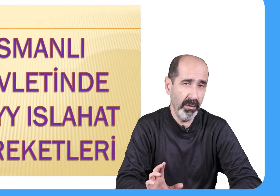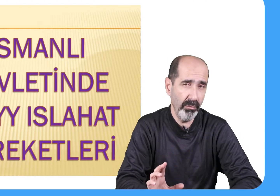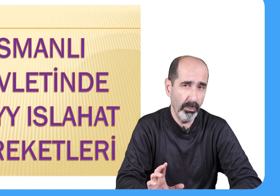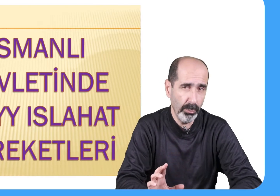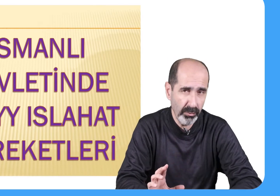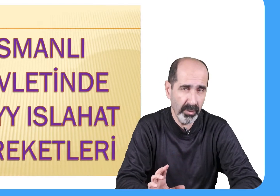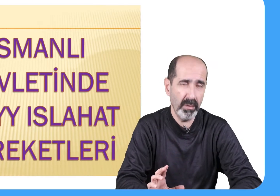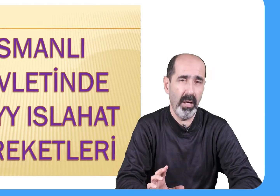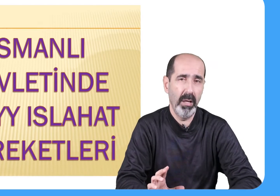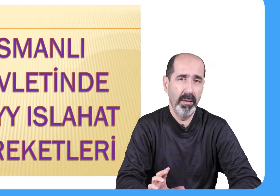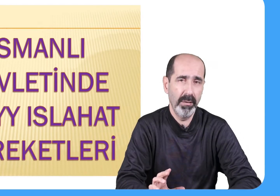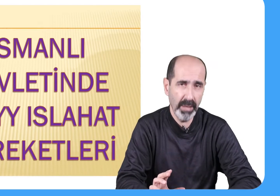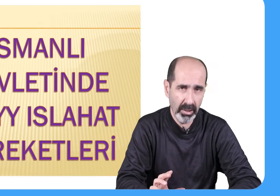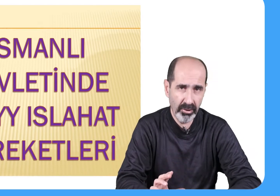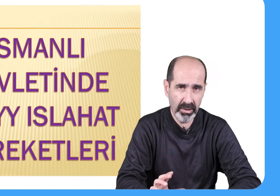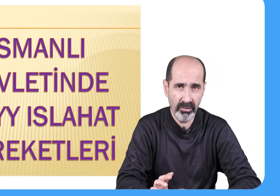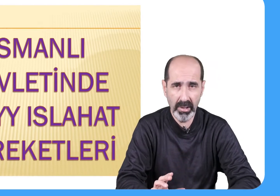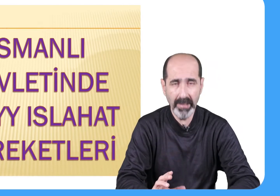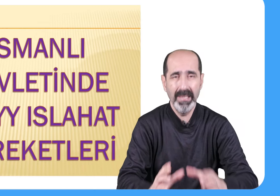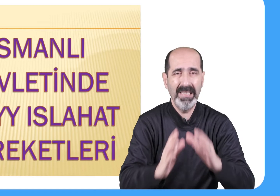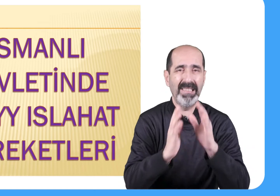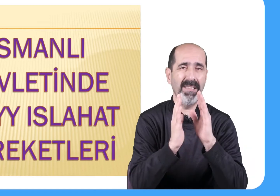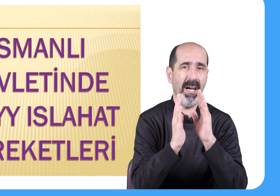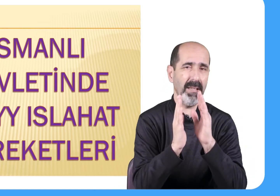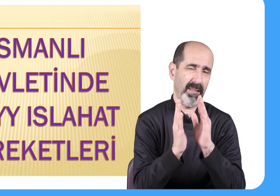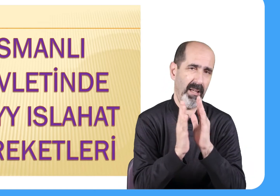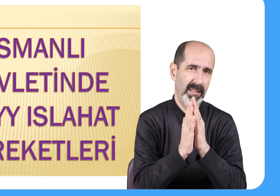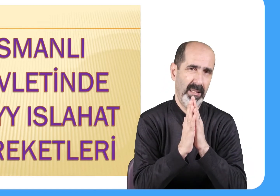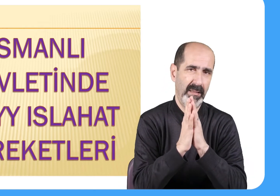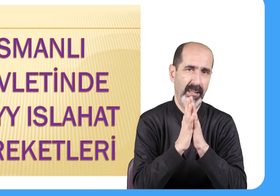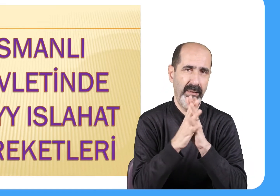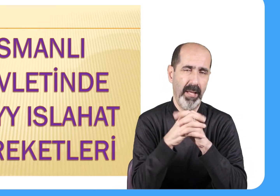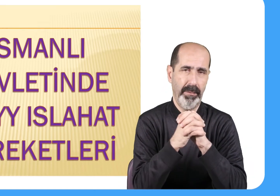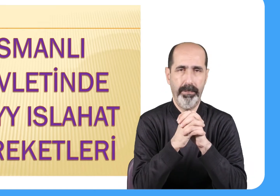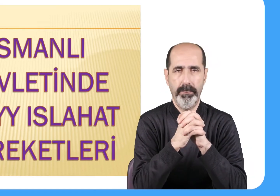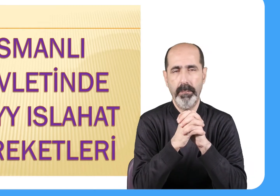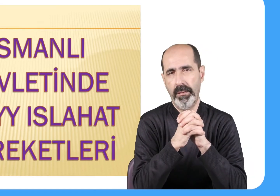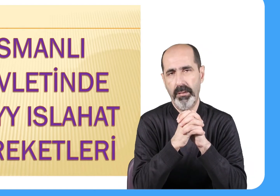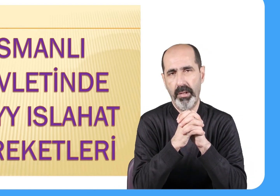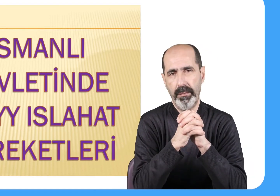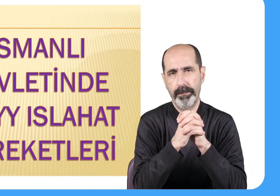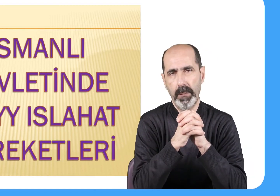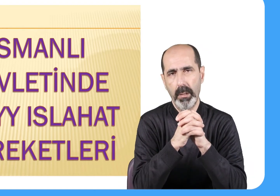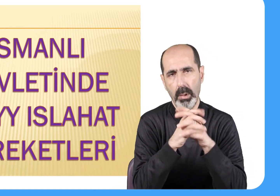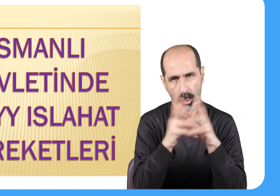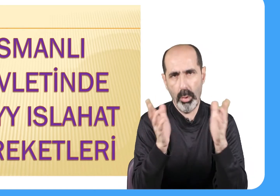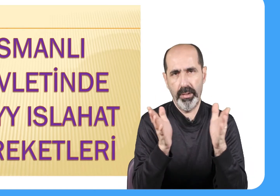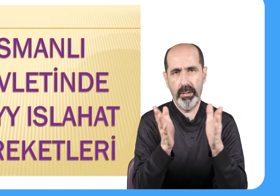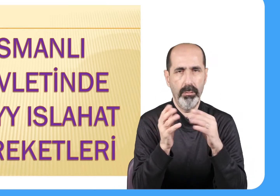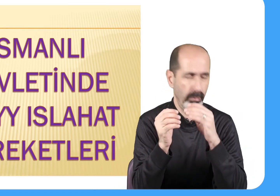18'inci yüzyılda gerçekleştiren ıslah at hareketlerinden bahsedeceğiz